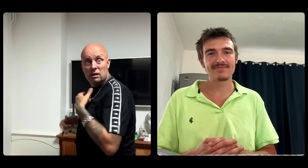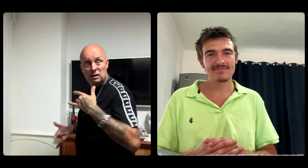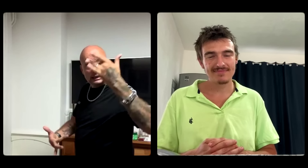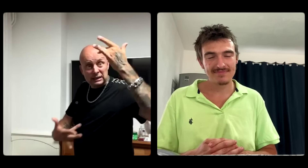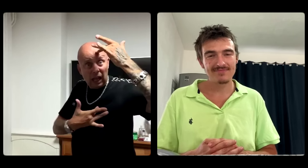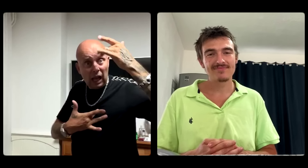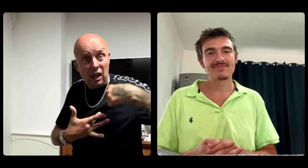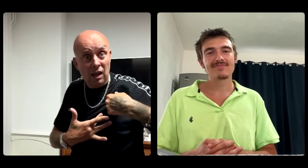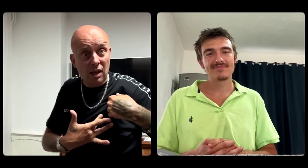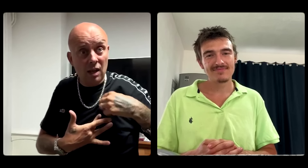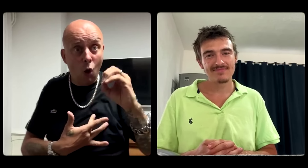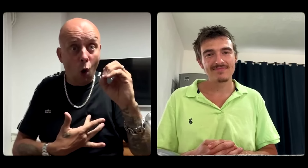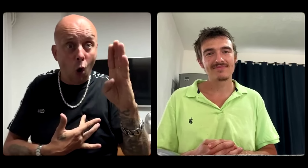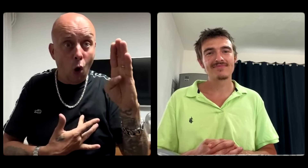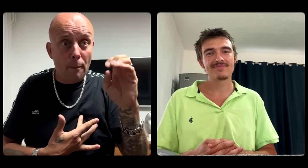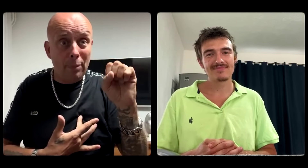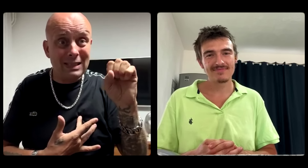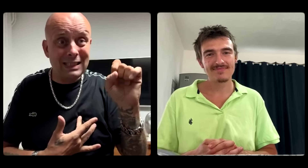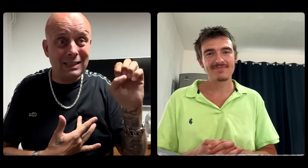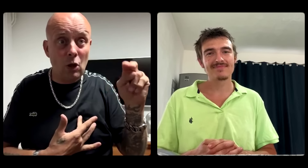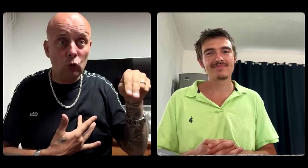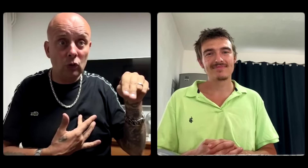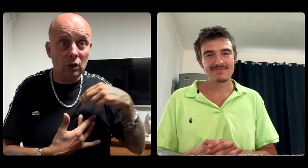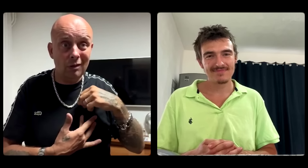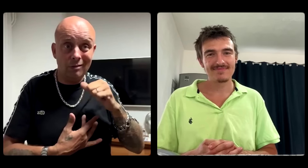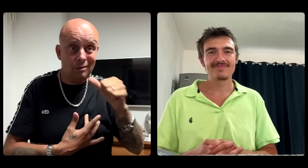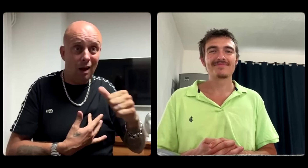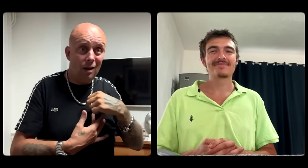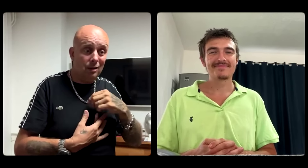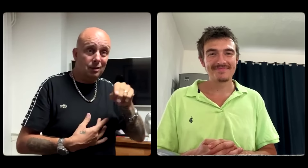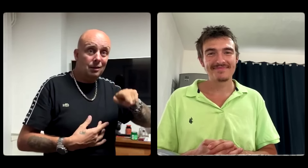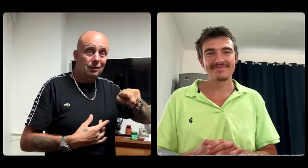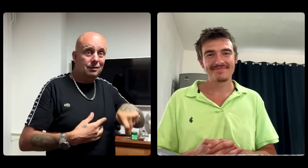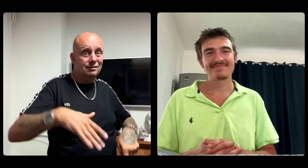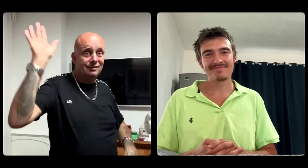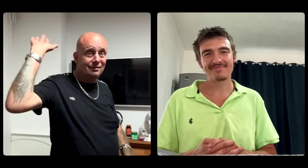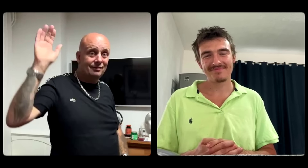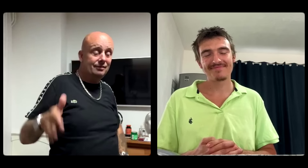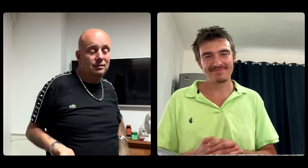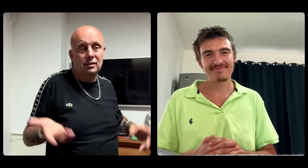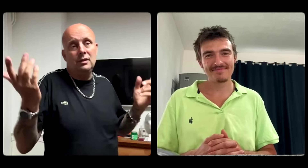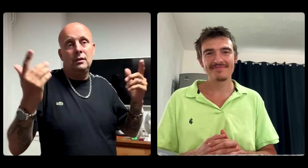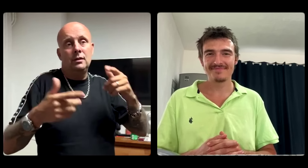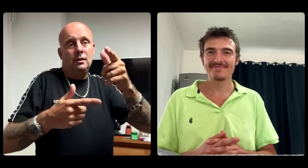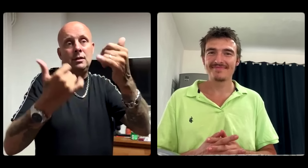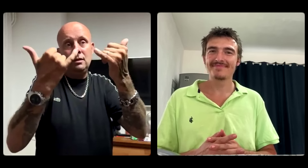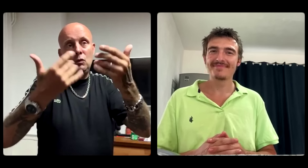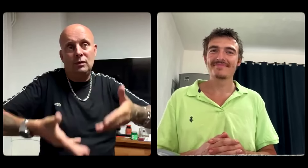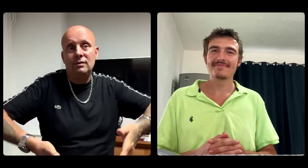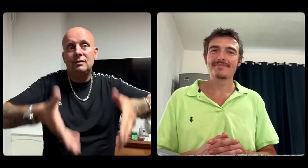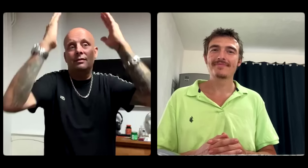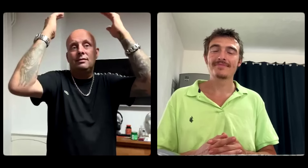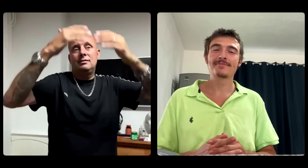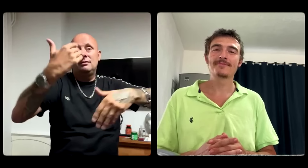Jij hebt echt op je zin. Waarom dat je zin hebt? Je zegt gelijk. Je zegt gelijk, hè?